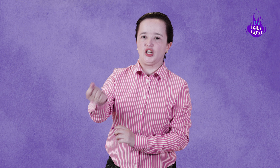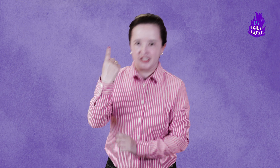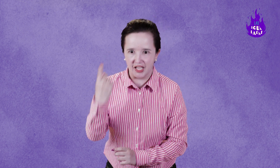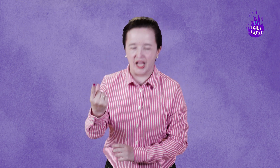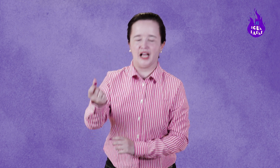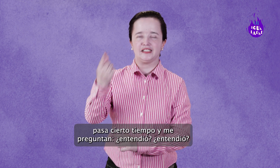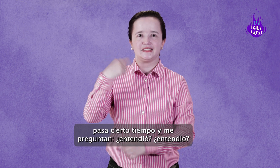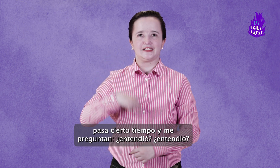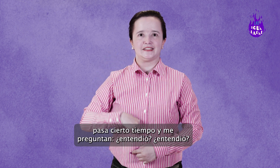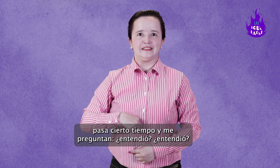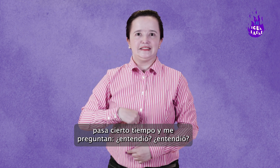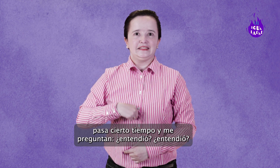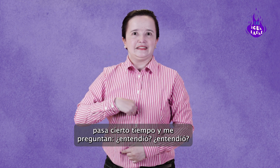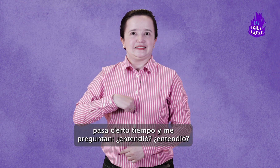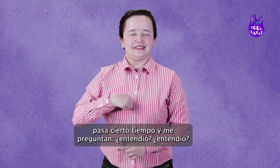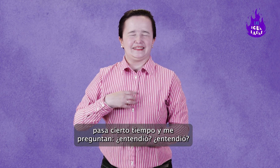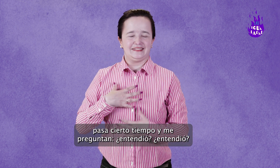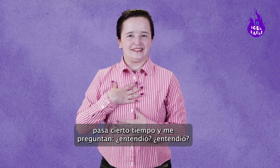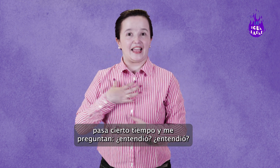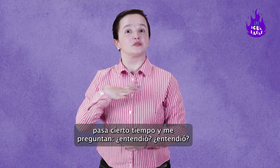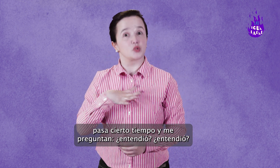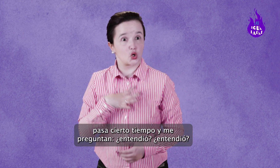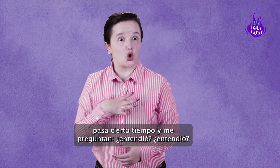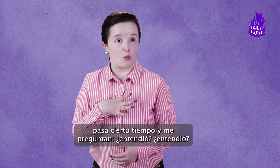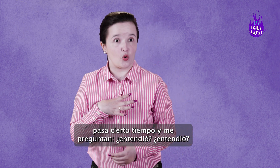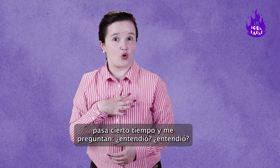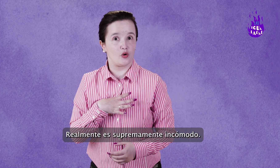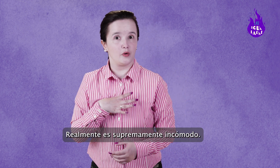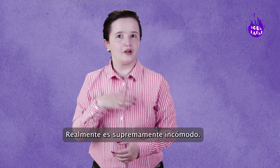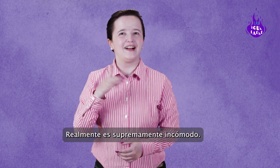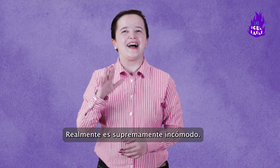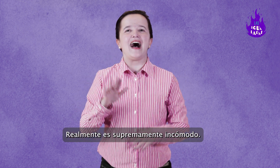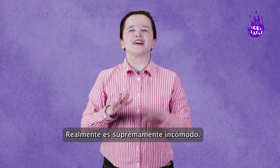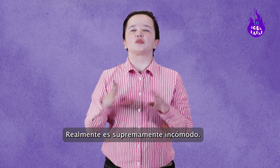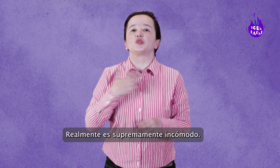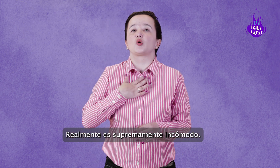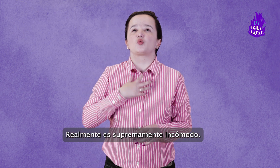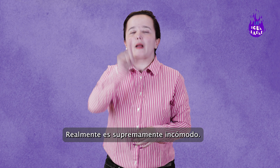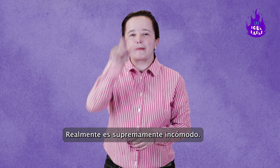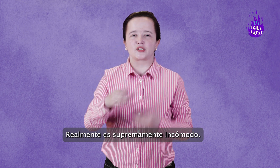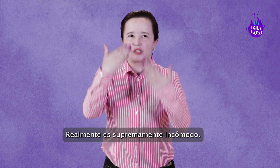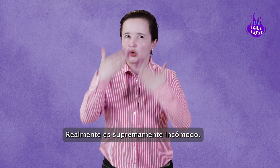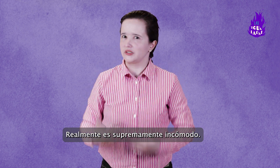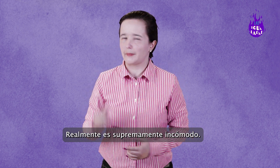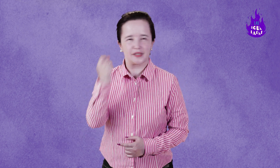pasa cierto tiempo y me preguntan, ¿Entendió? ¿Entendió? Realmente supremamente incómodo.